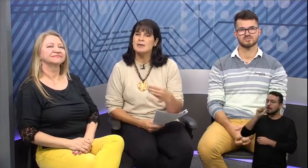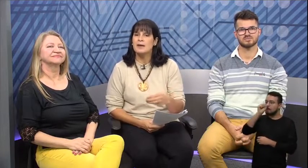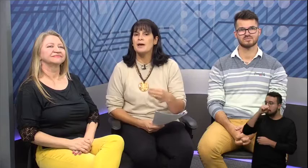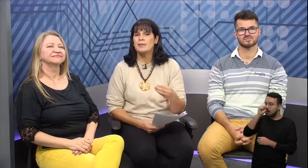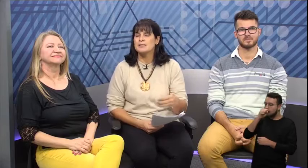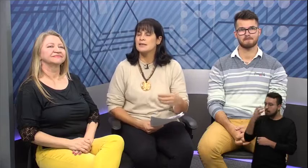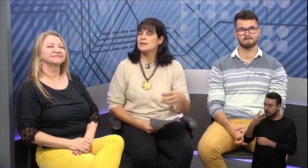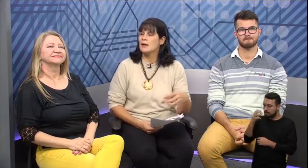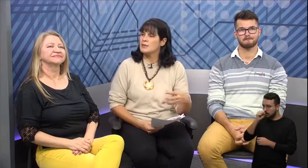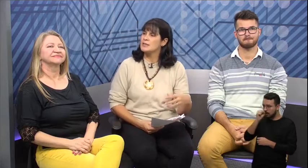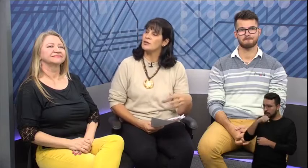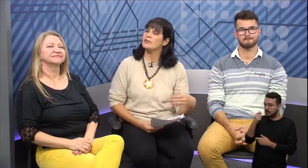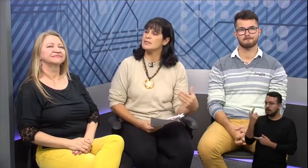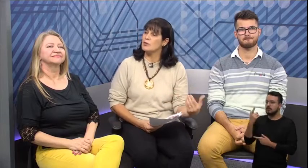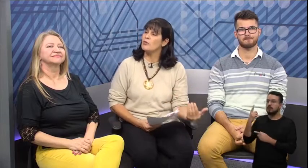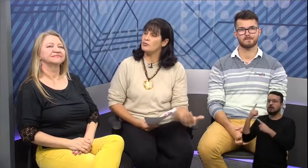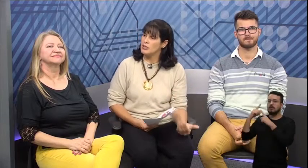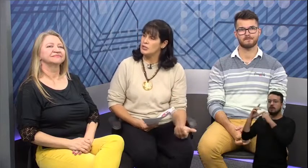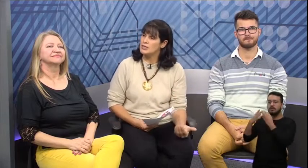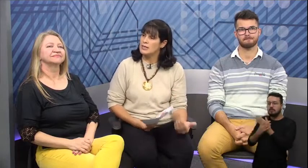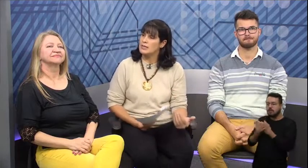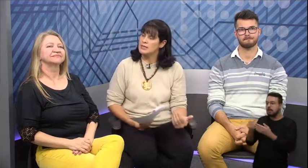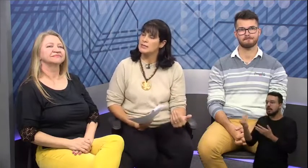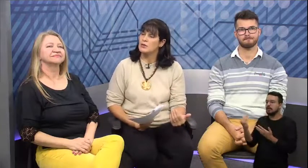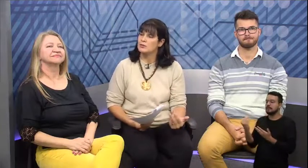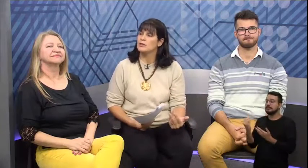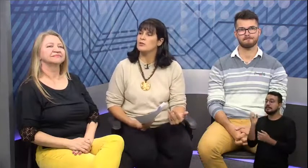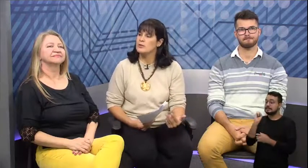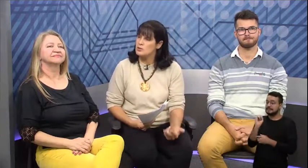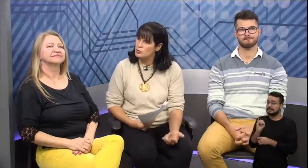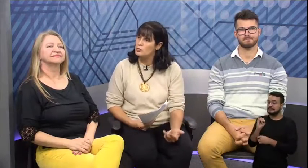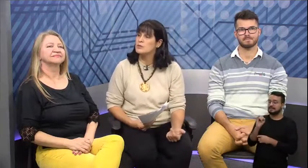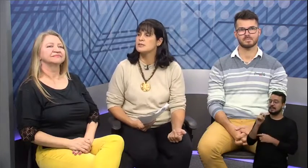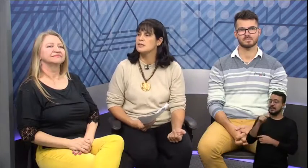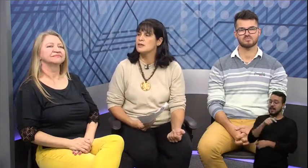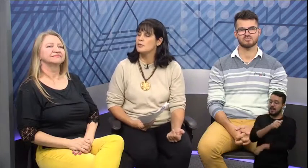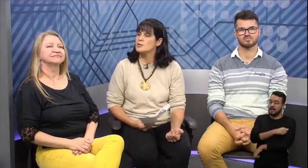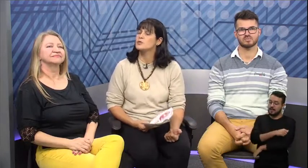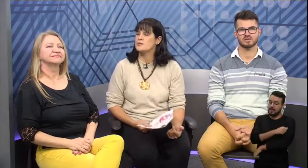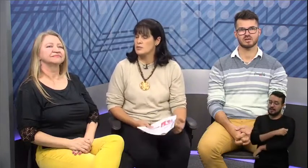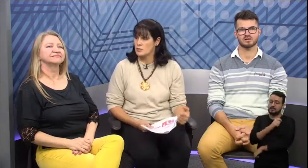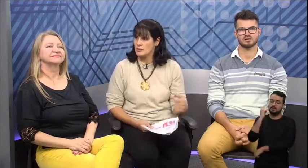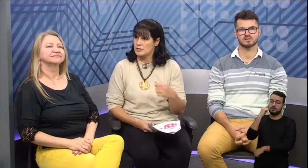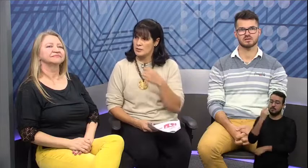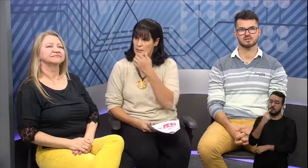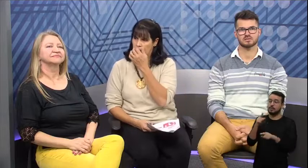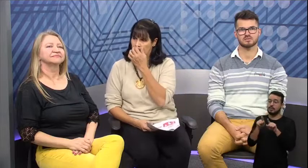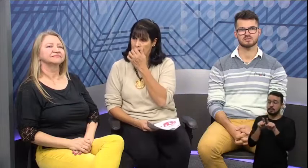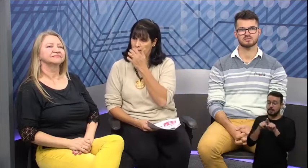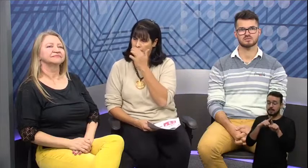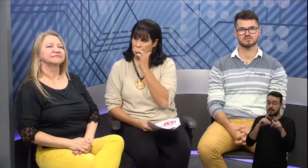também apresentam a versão ouvinte, se a criança tem contato com as duas versões.